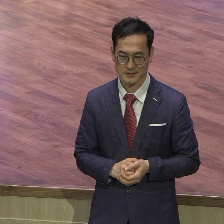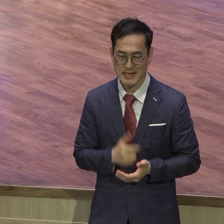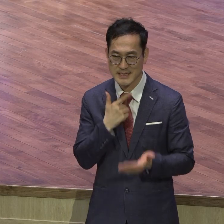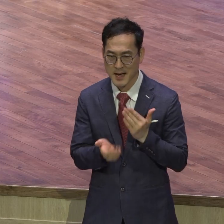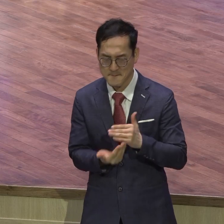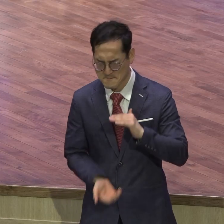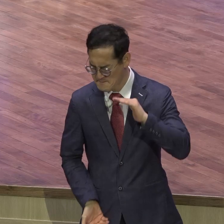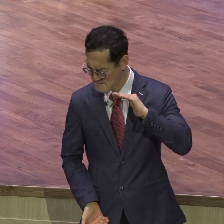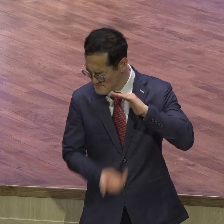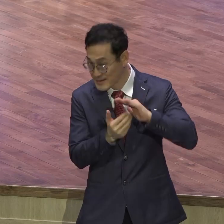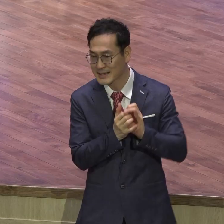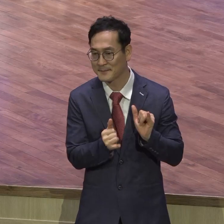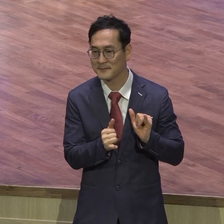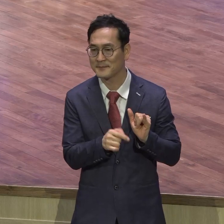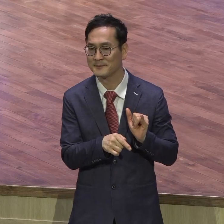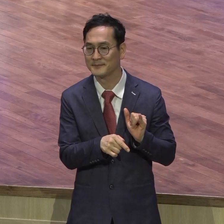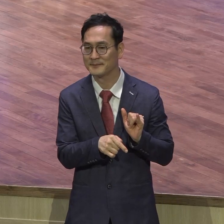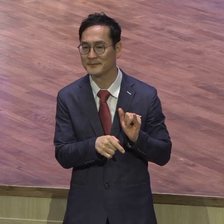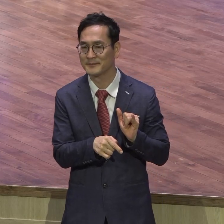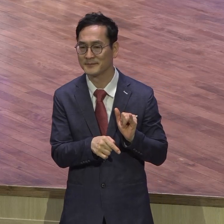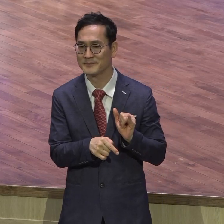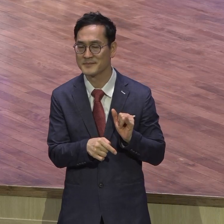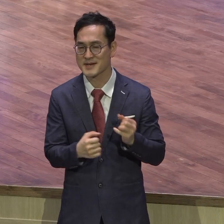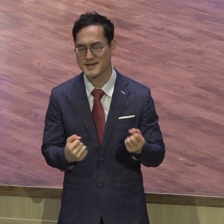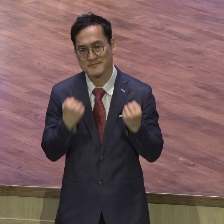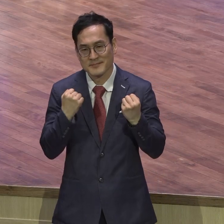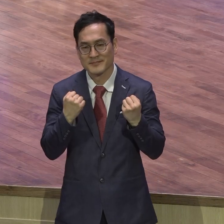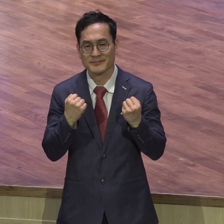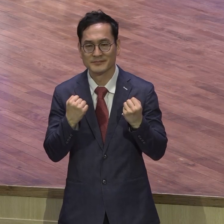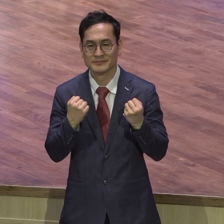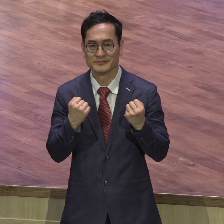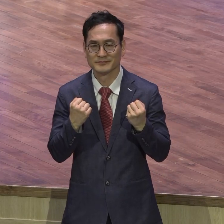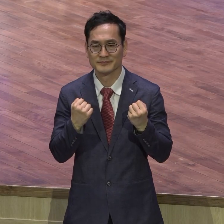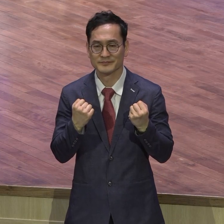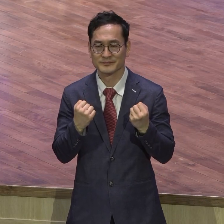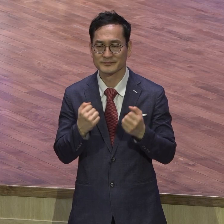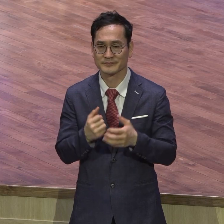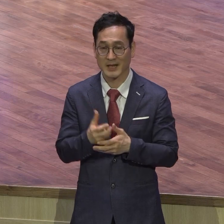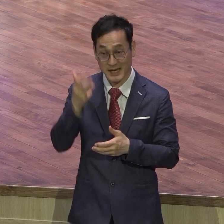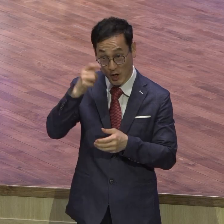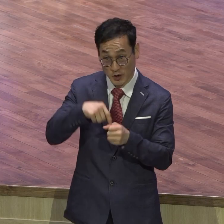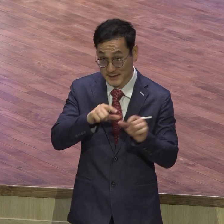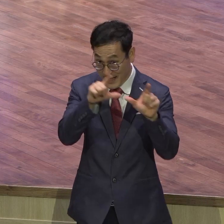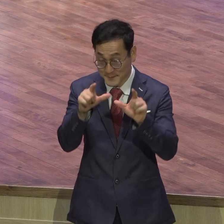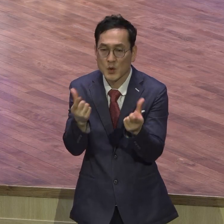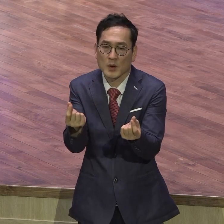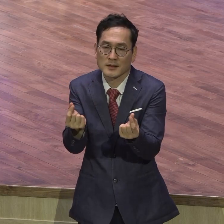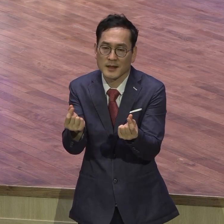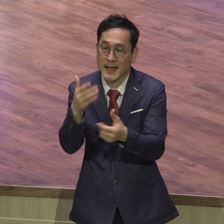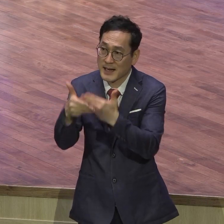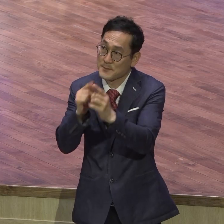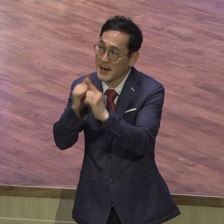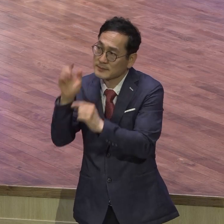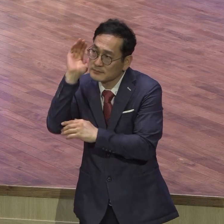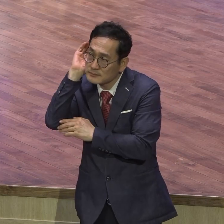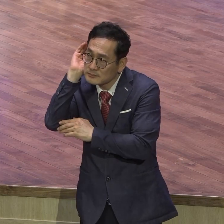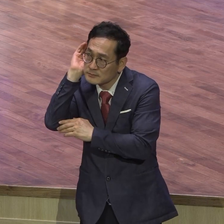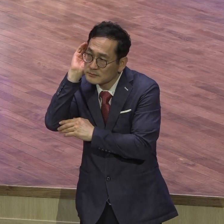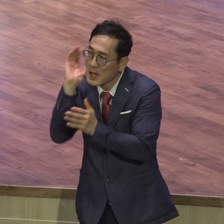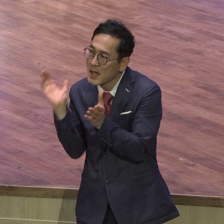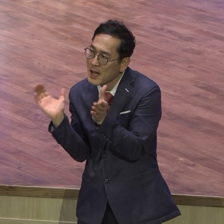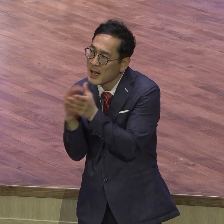우리가 영적인 삶에서도요 이런 절정을 처음할 수 있어요 다시 말하면 하나님의 말씀을 듣고 그